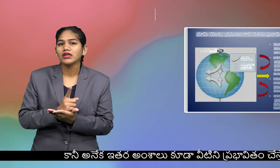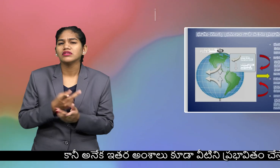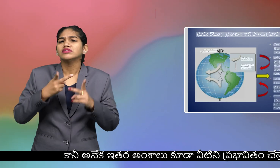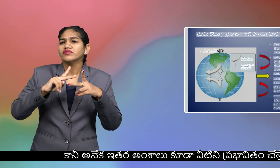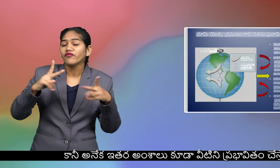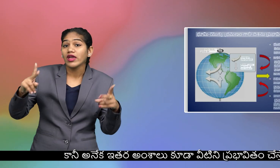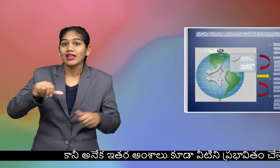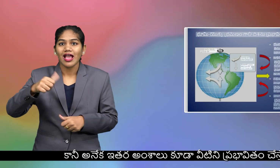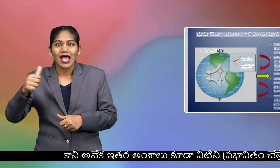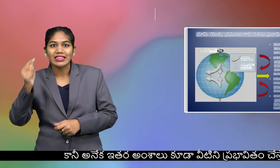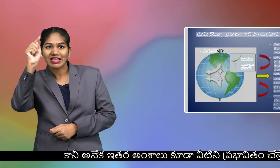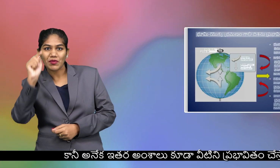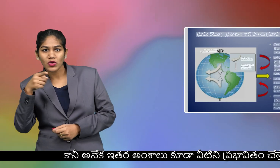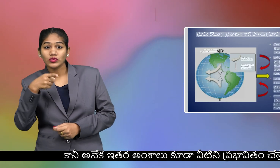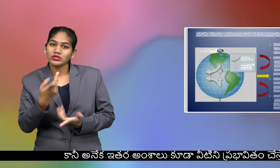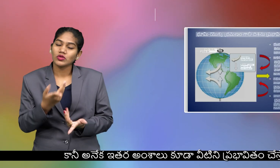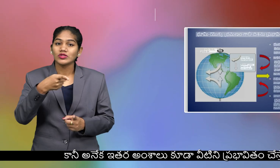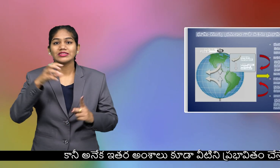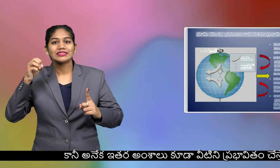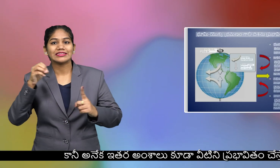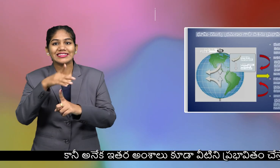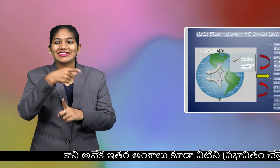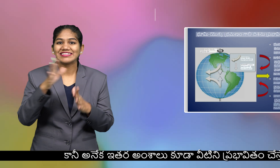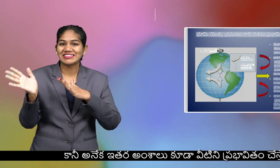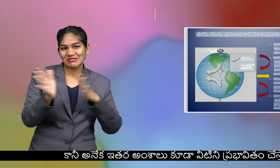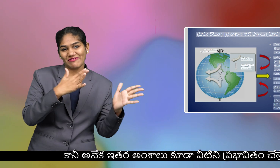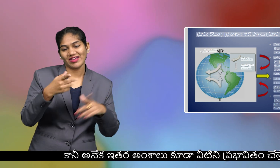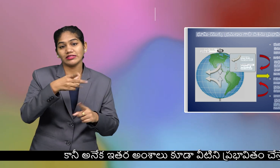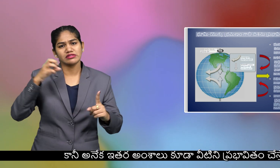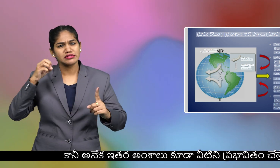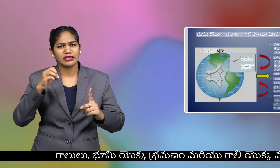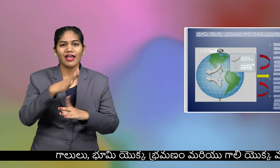కానీ అనేక ఇతర అంశాలు కూడా వీటిని ప్రభావితం చేస్తాయి.